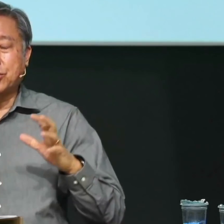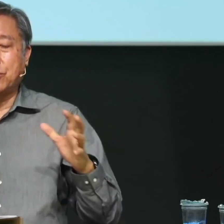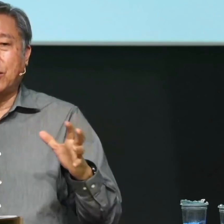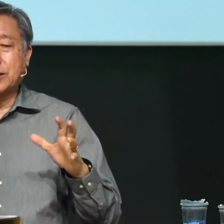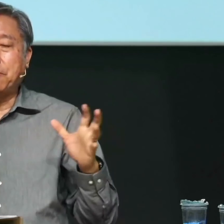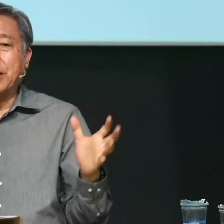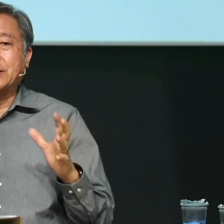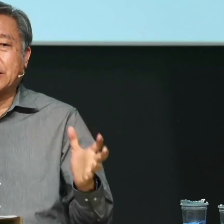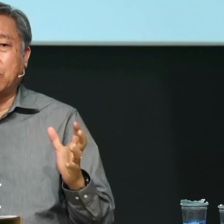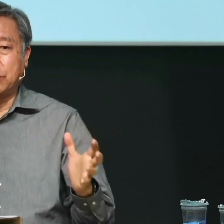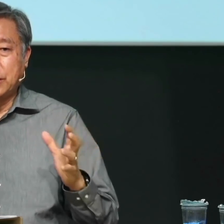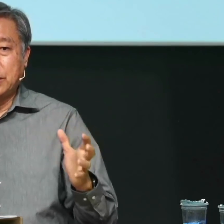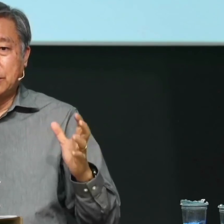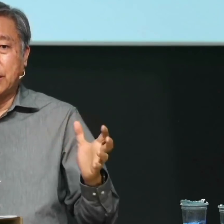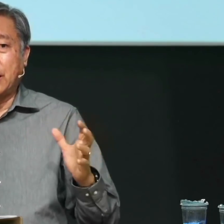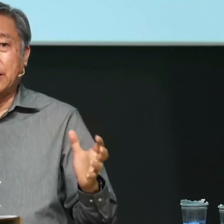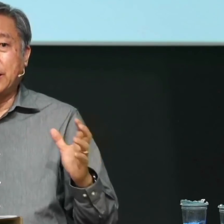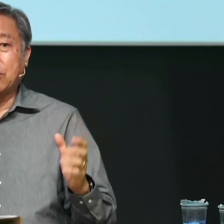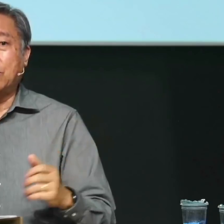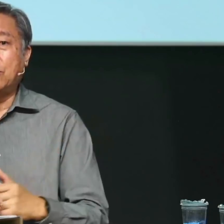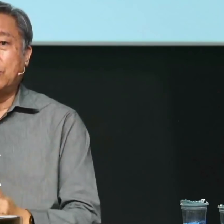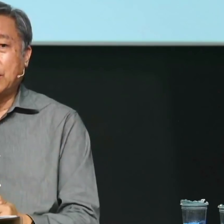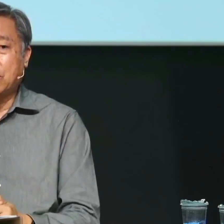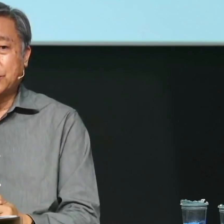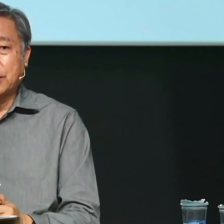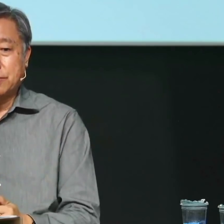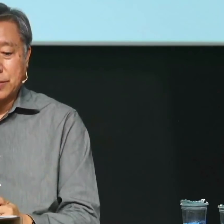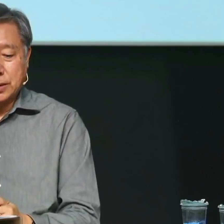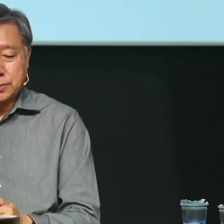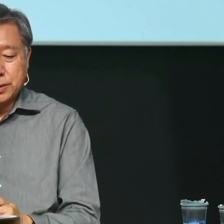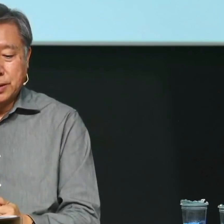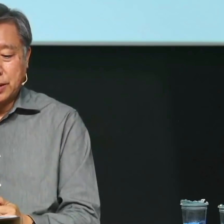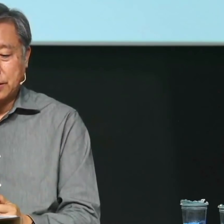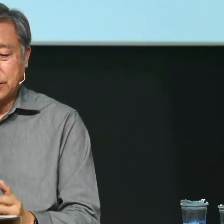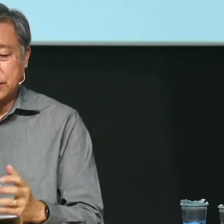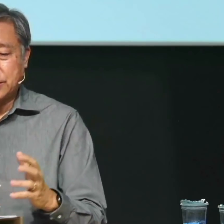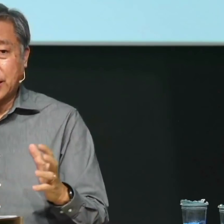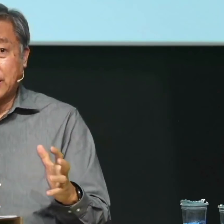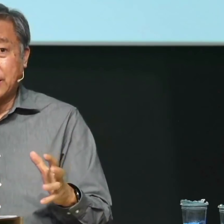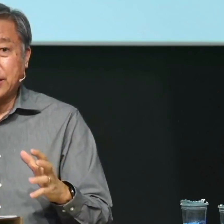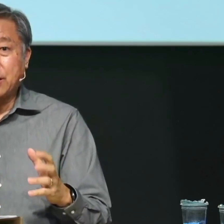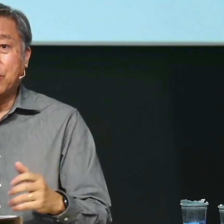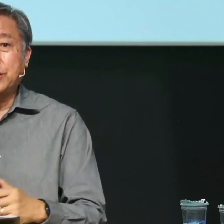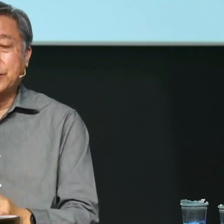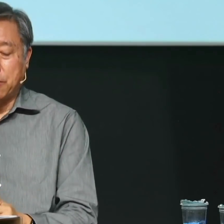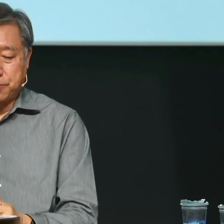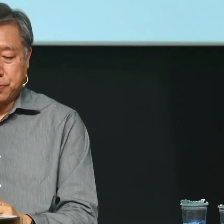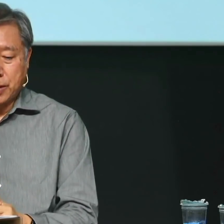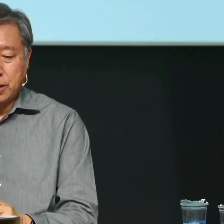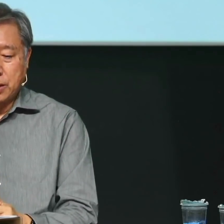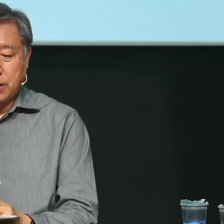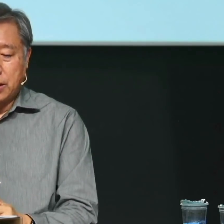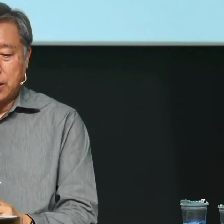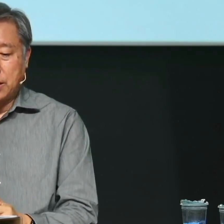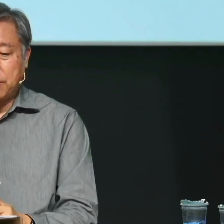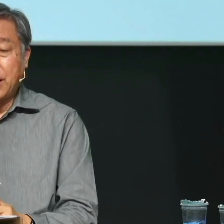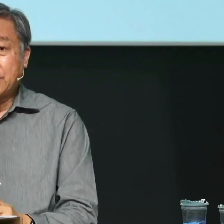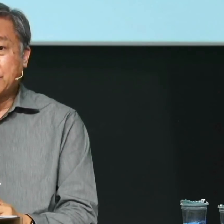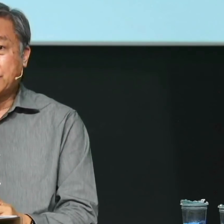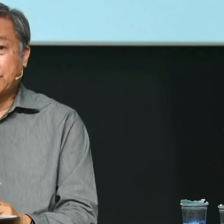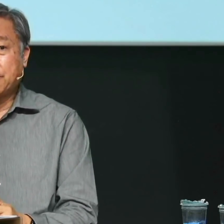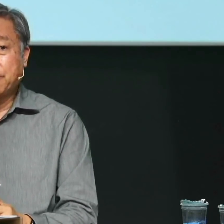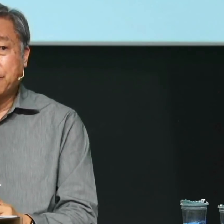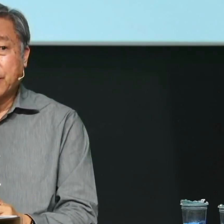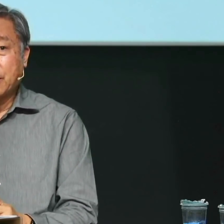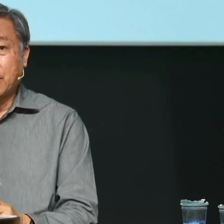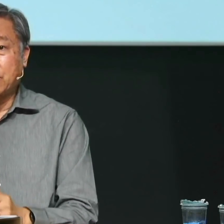tudo isso mostra a pressão, né, ali é como uma coisa, né, está em ebulição.